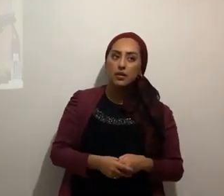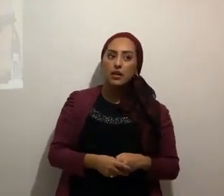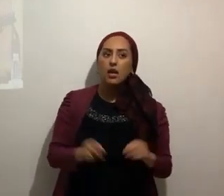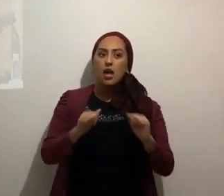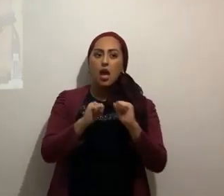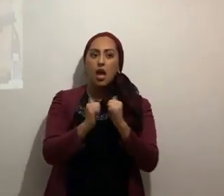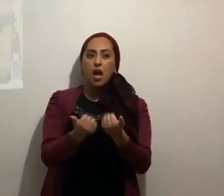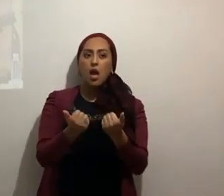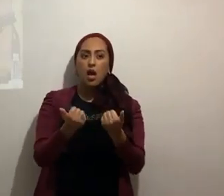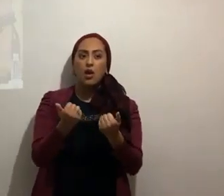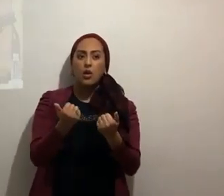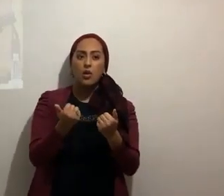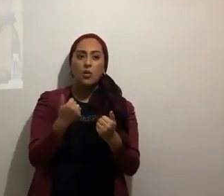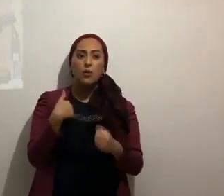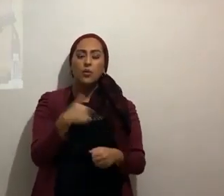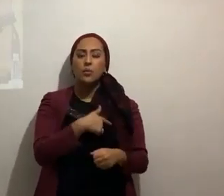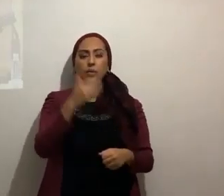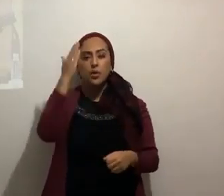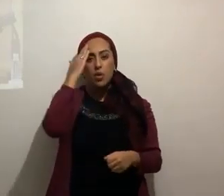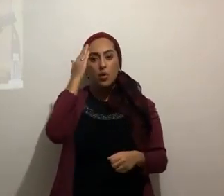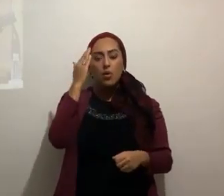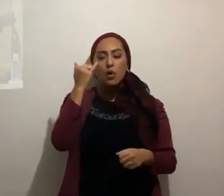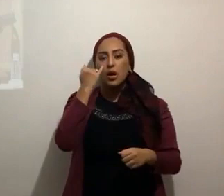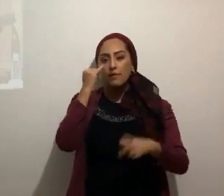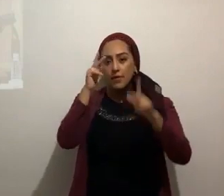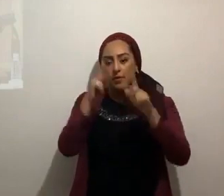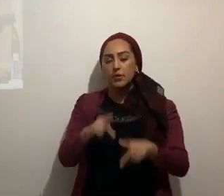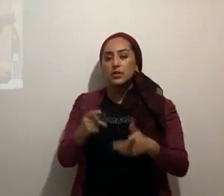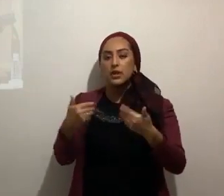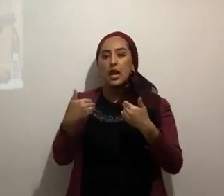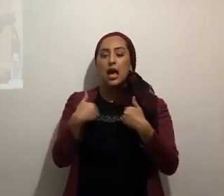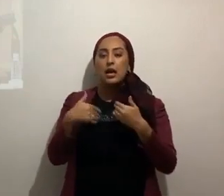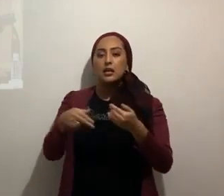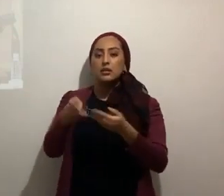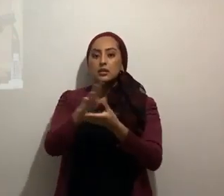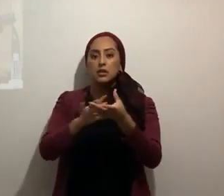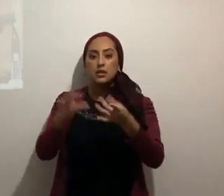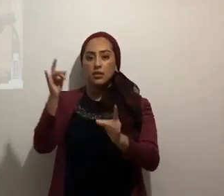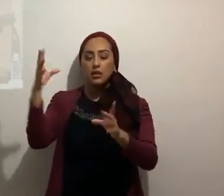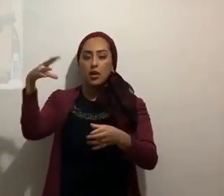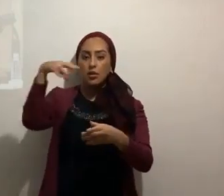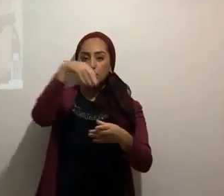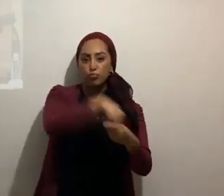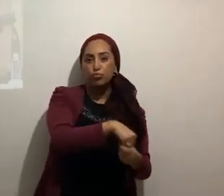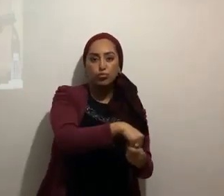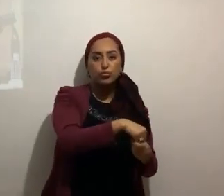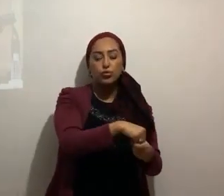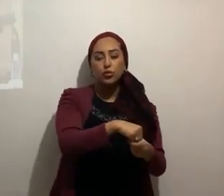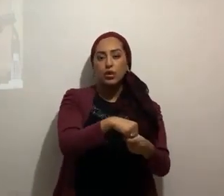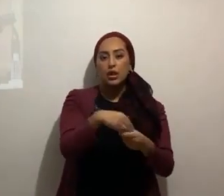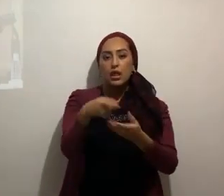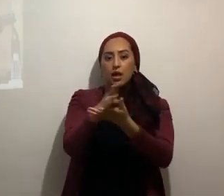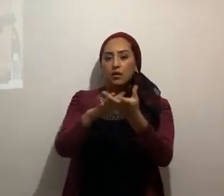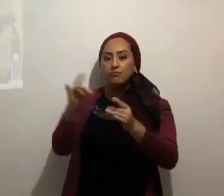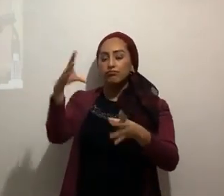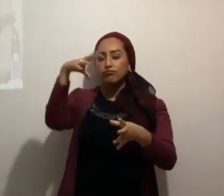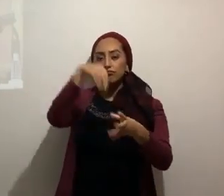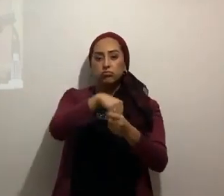¿Cómo se puede saber el que tiene el bautismo del Ruach HaKodesh? El Tevilá del Ruach